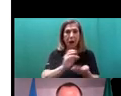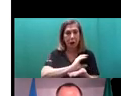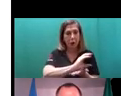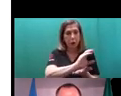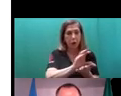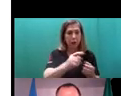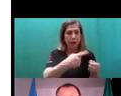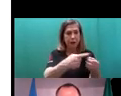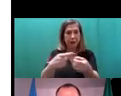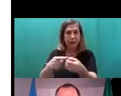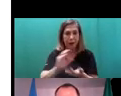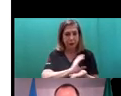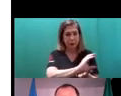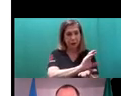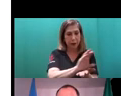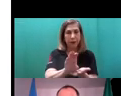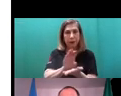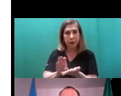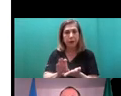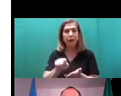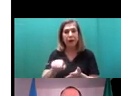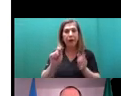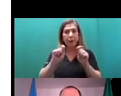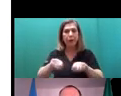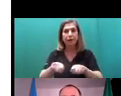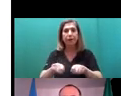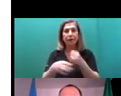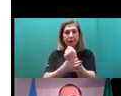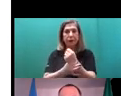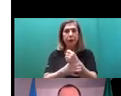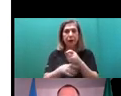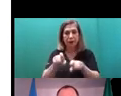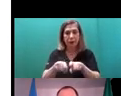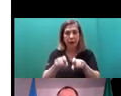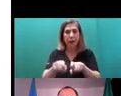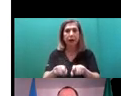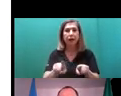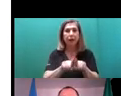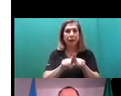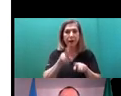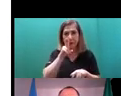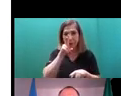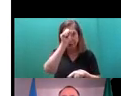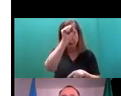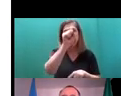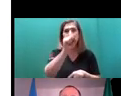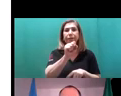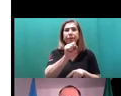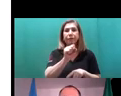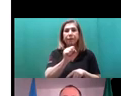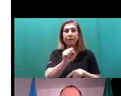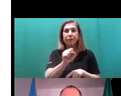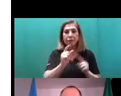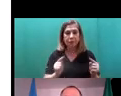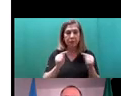para fortalecer as medidas de biossegurança no setor agrícola e também para fortalecer esses